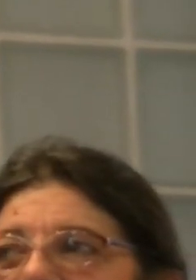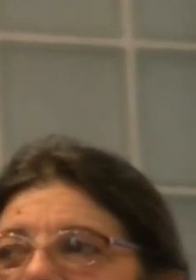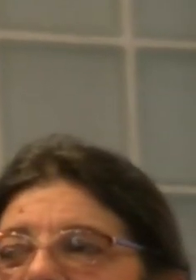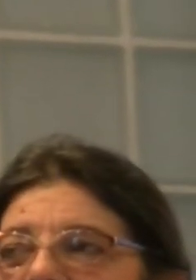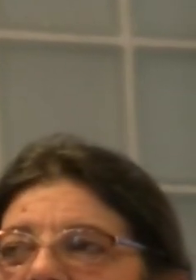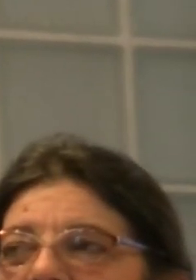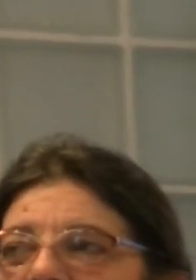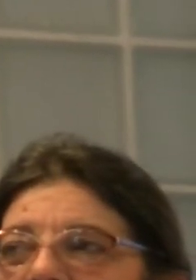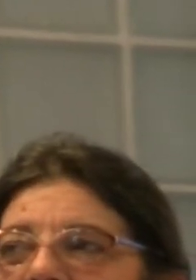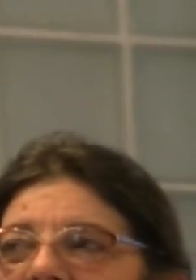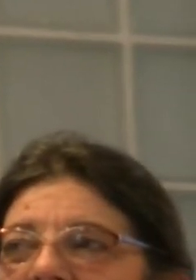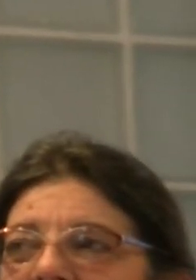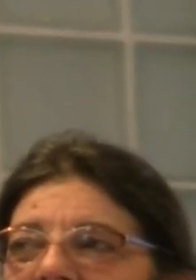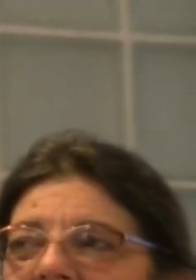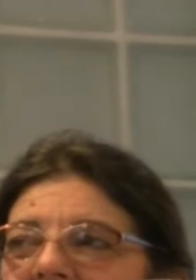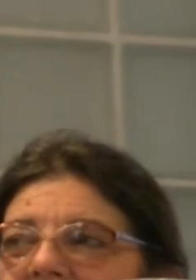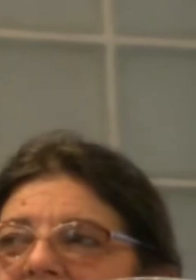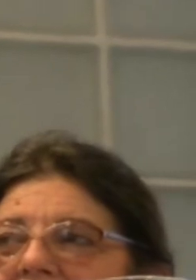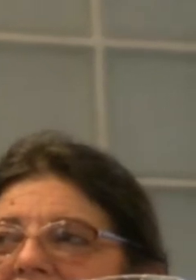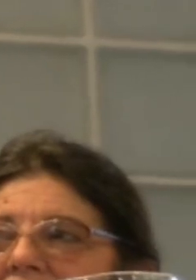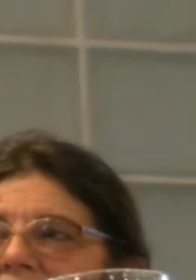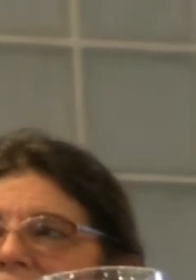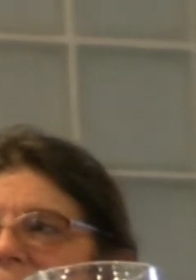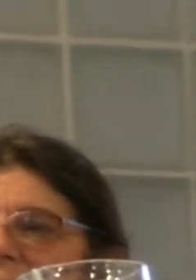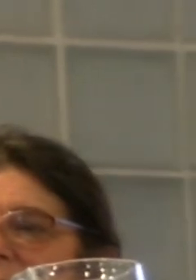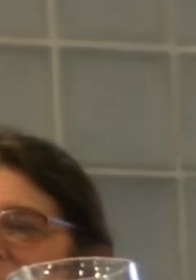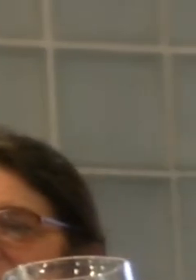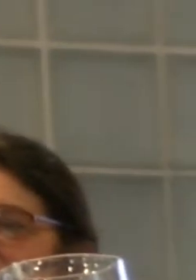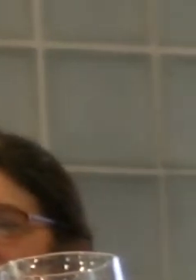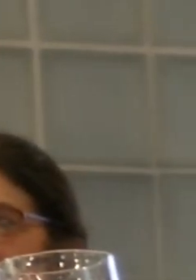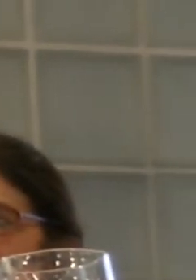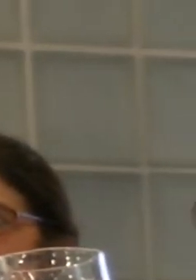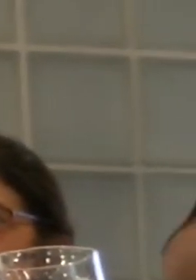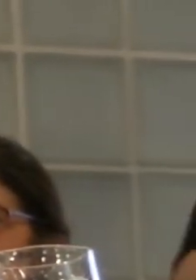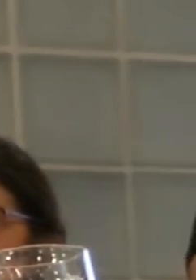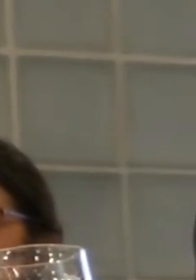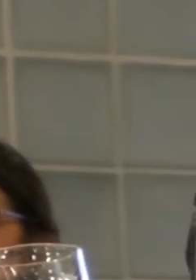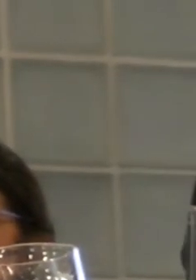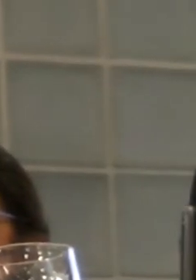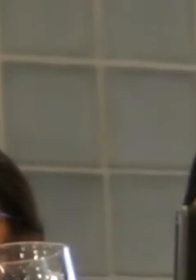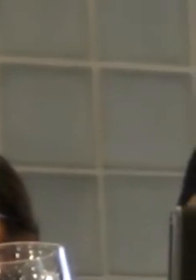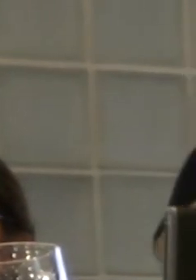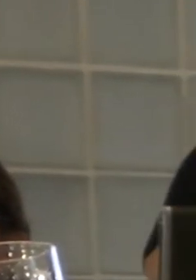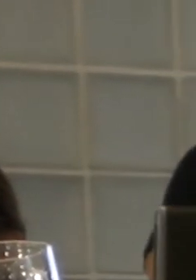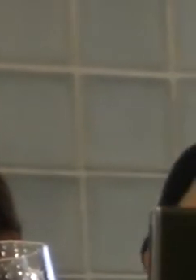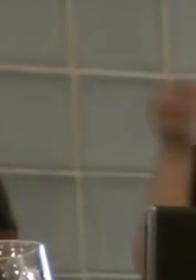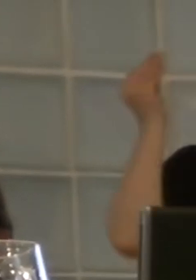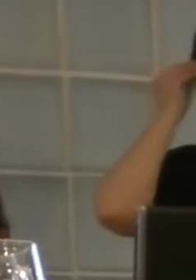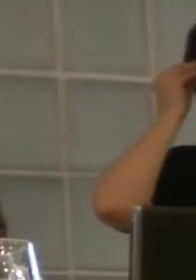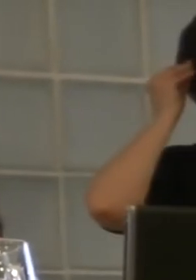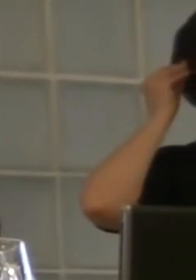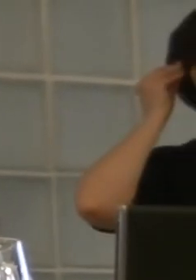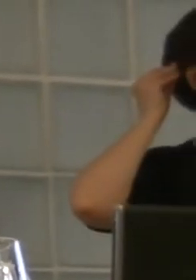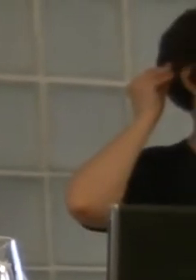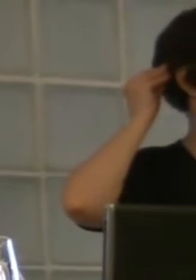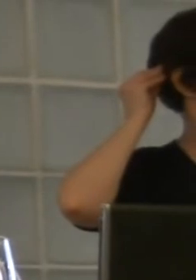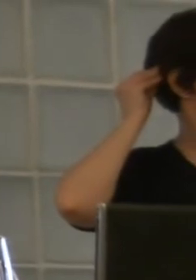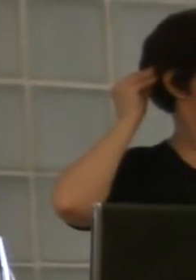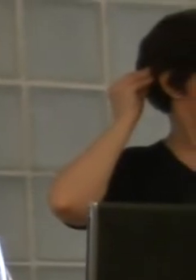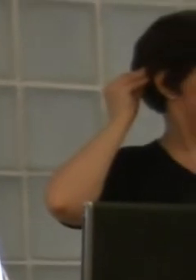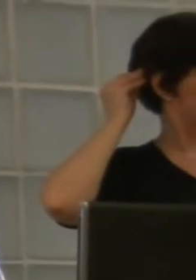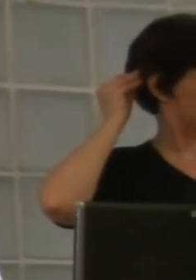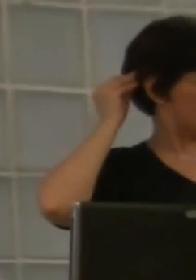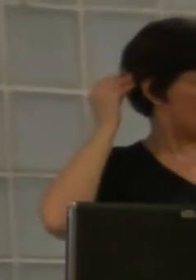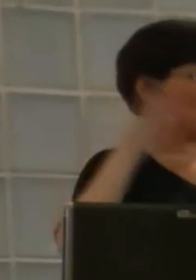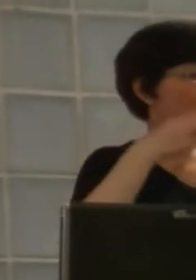supuesto. Estoy implantado hace unos 7 años. Y quiero decirles